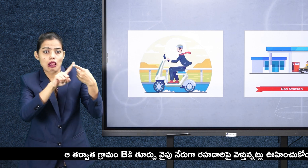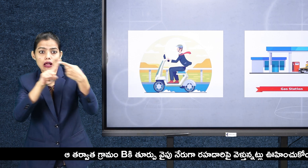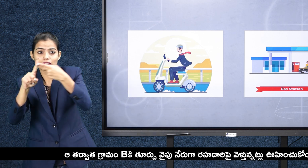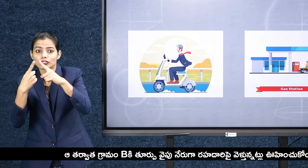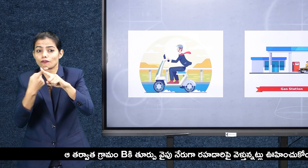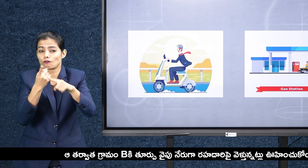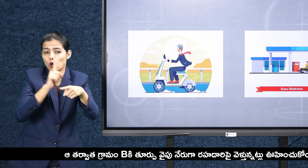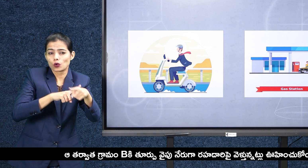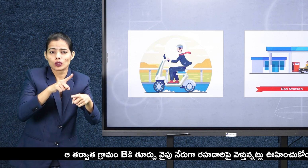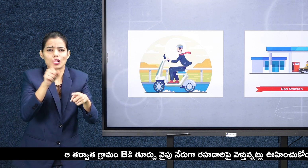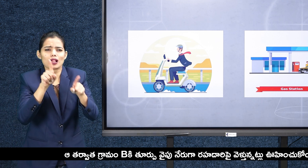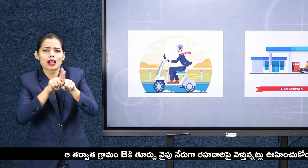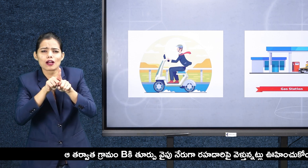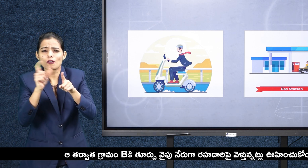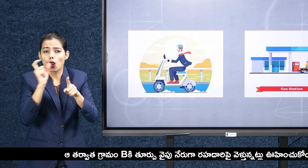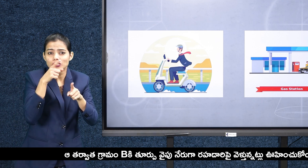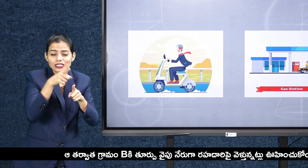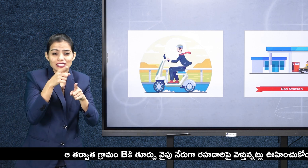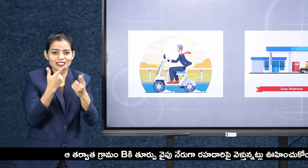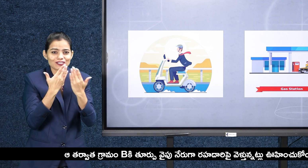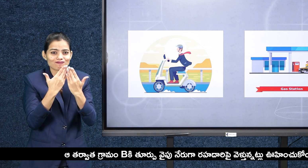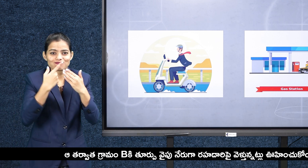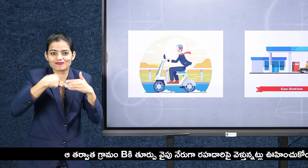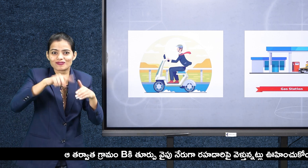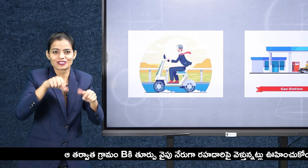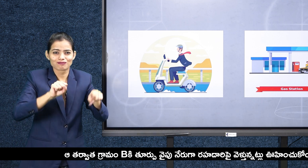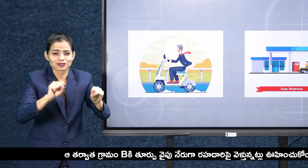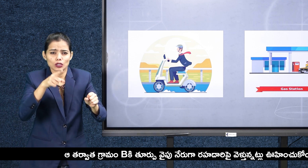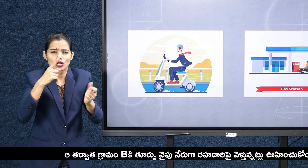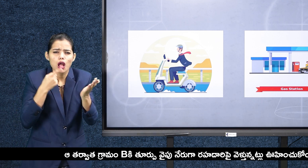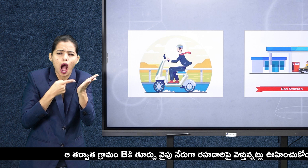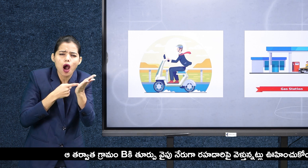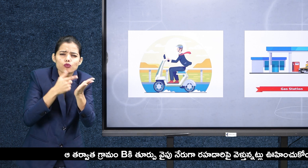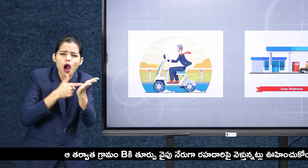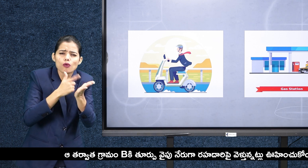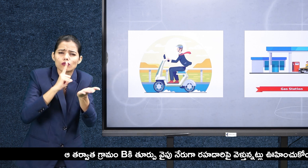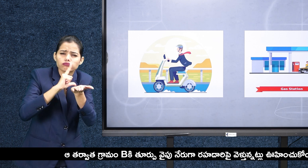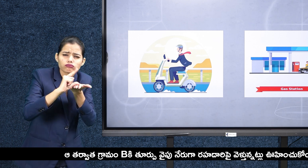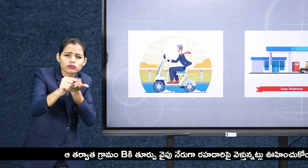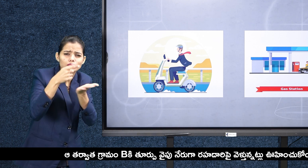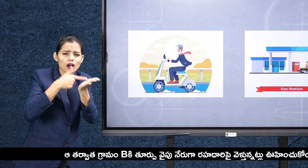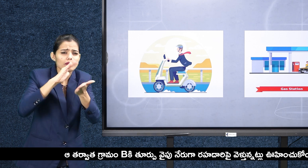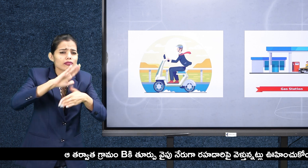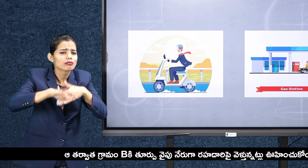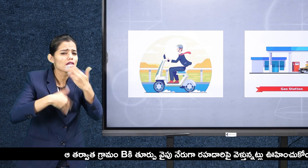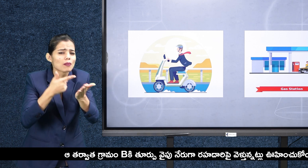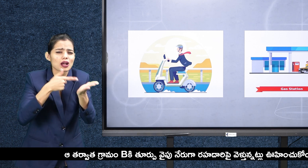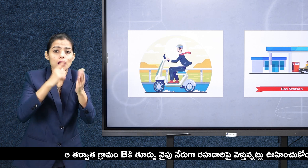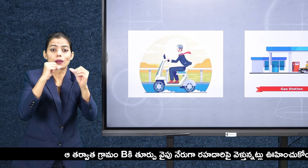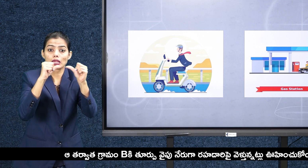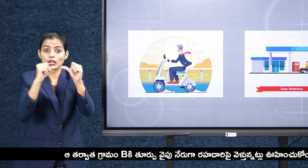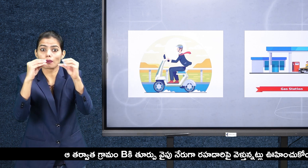గ్రామం బికి తూర్పువైపు నేరుగా రహదారిపై వెళ్తున్నట్లు ఊహించుకోండి.